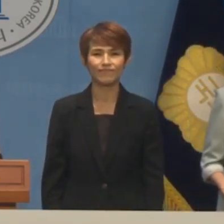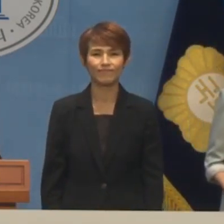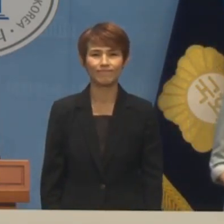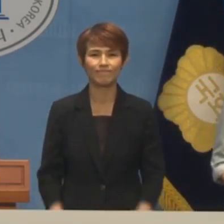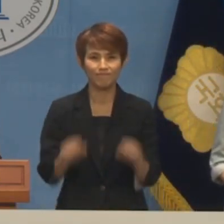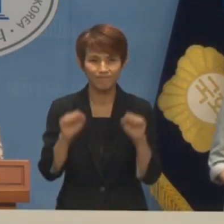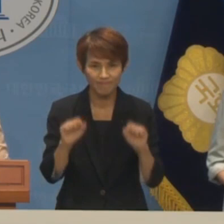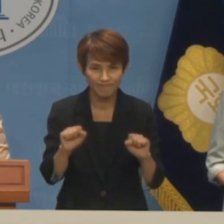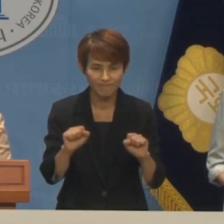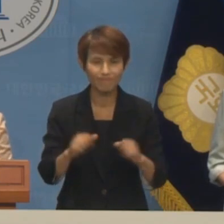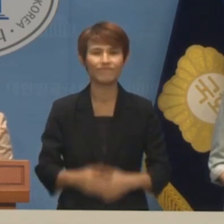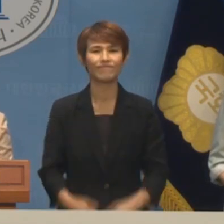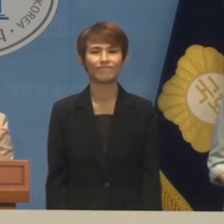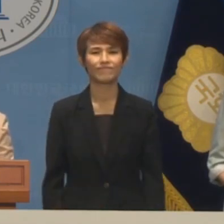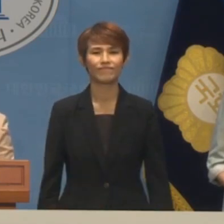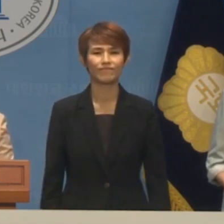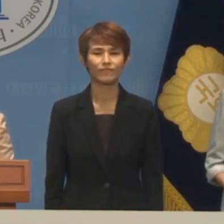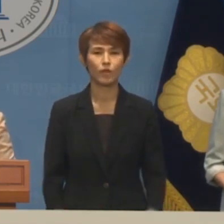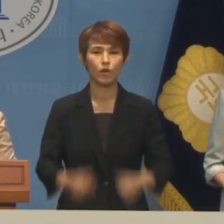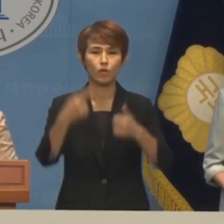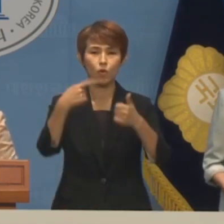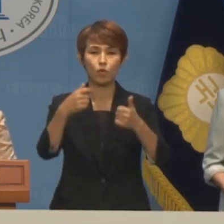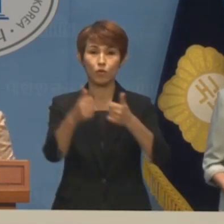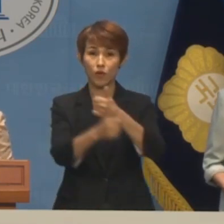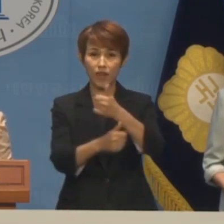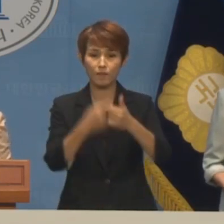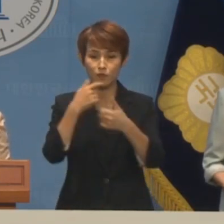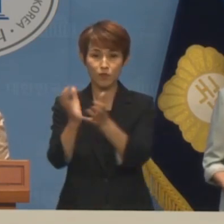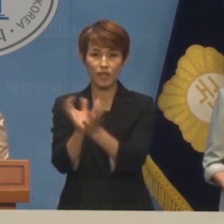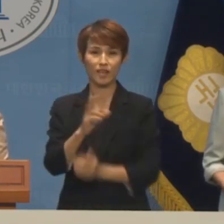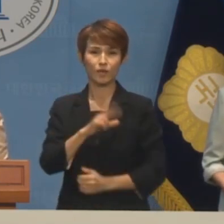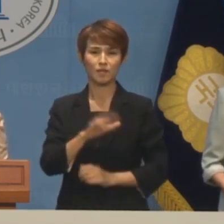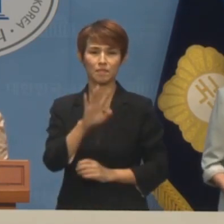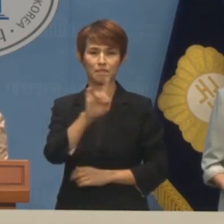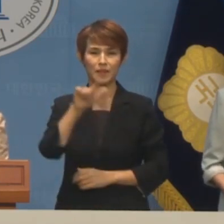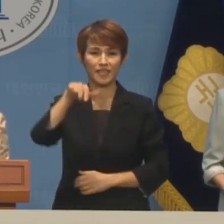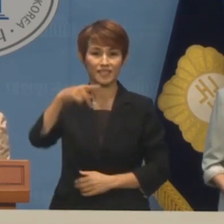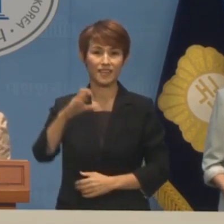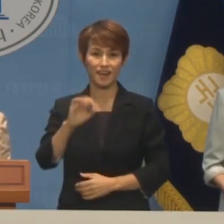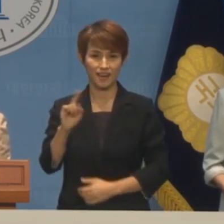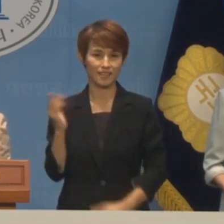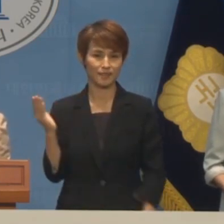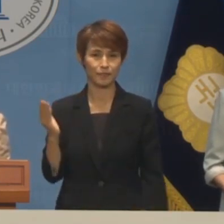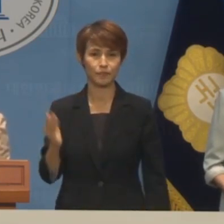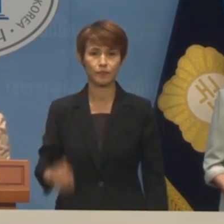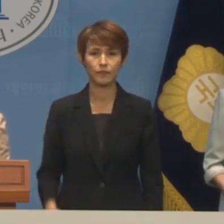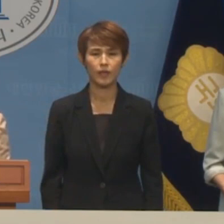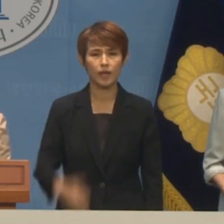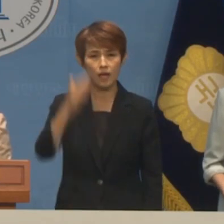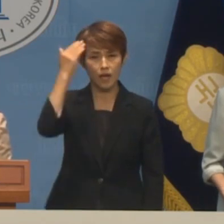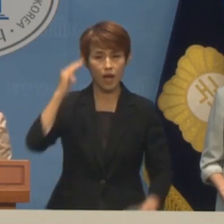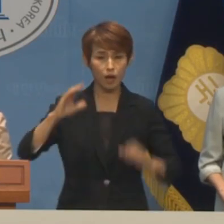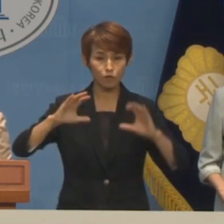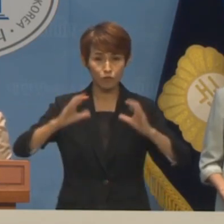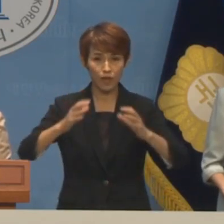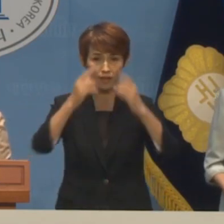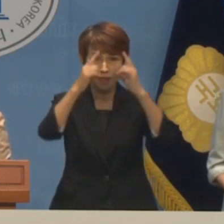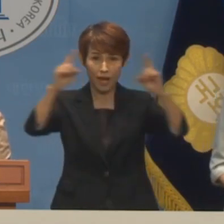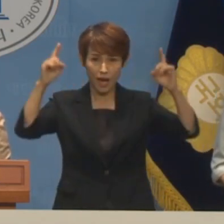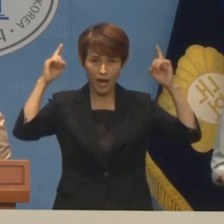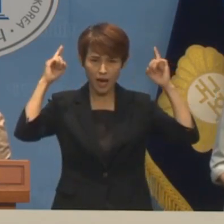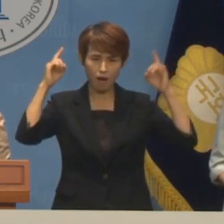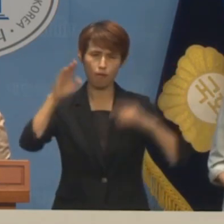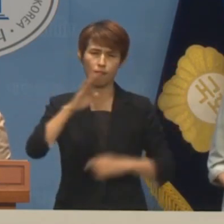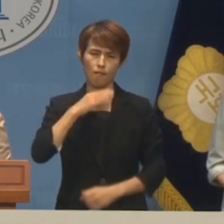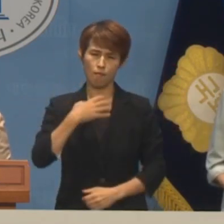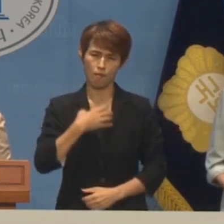네, 안녕하십니까. 국회 교육위원회 더불어민주당 국회의원 백승아입니다. 지금 한국 대학들은 절체절명의